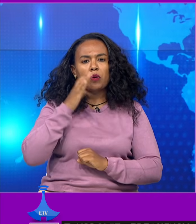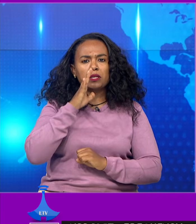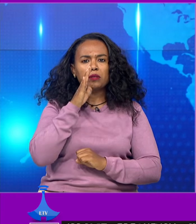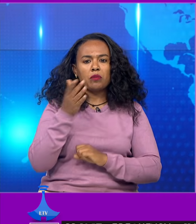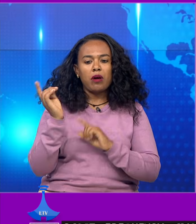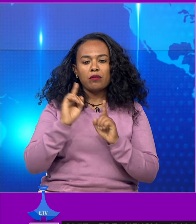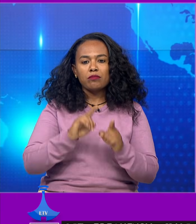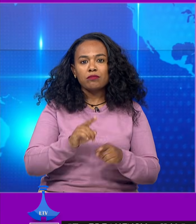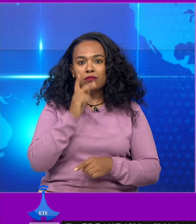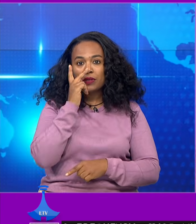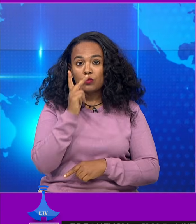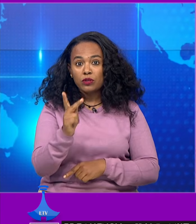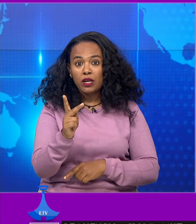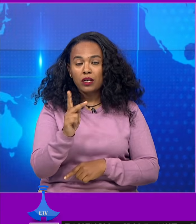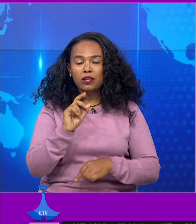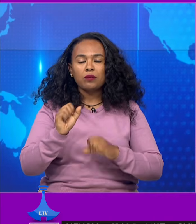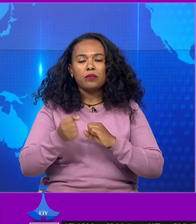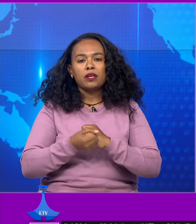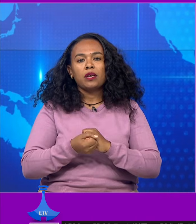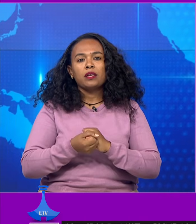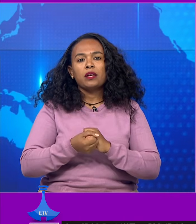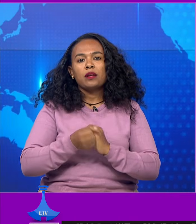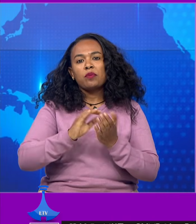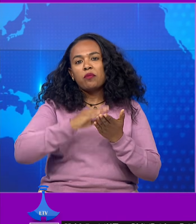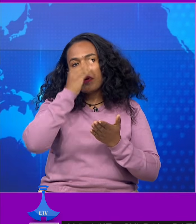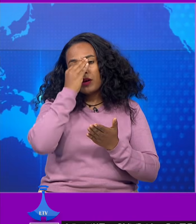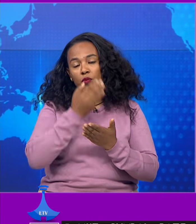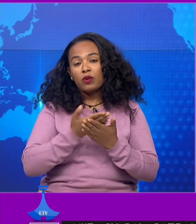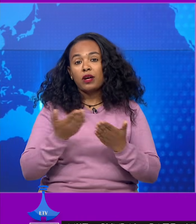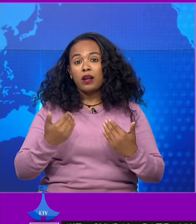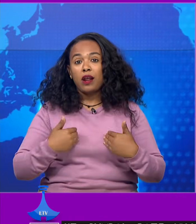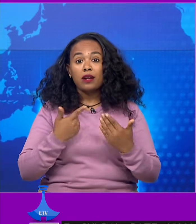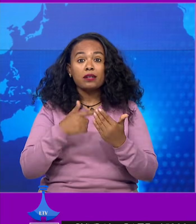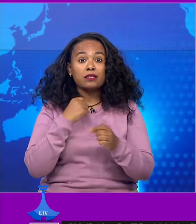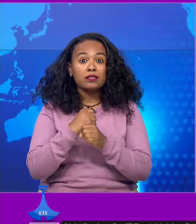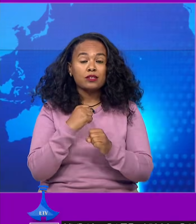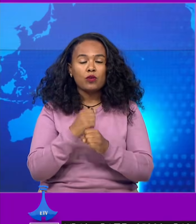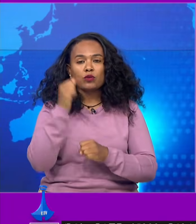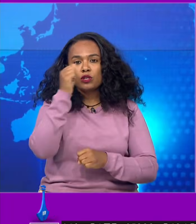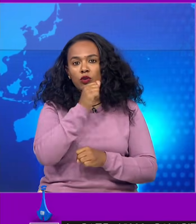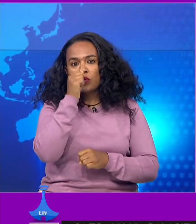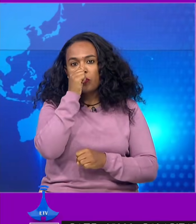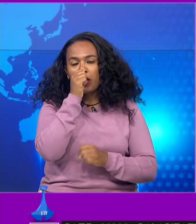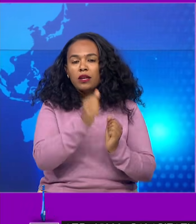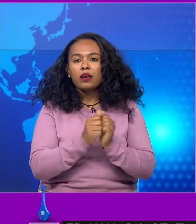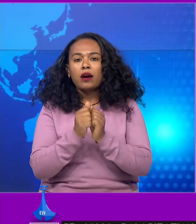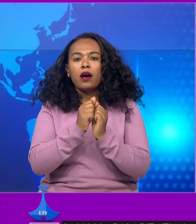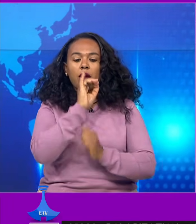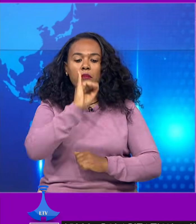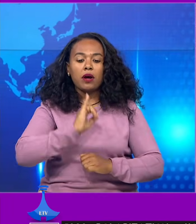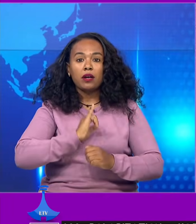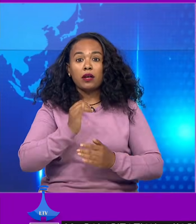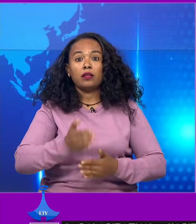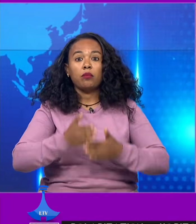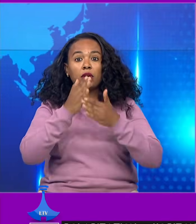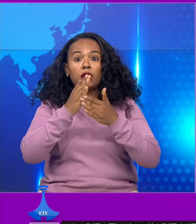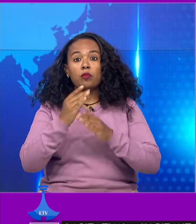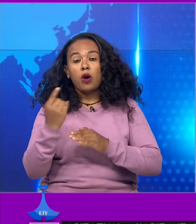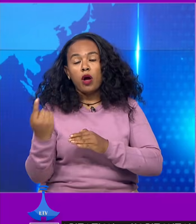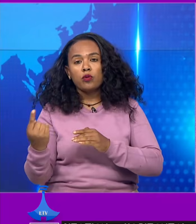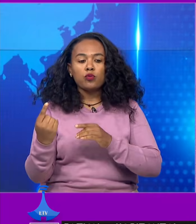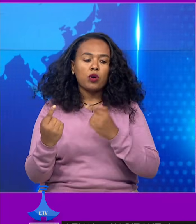ግን የሚቀየር የሚማረው ነገር አለ። እነዚህ ስራዎቹ የኢትዮጵያውያንን የጋራ ማንነት የሚገነቡ አንዱ